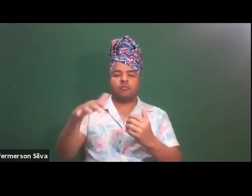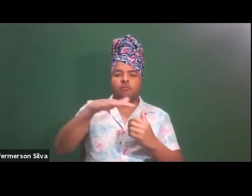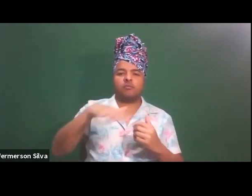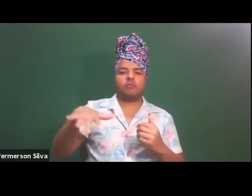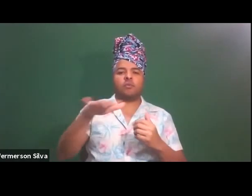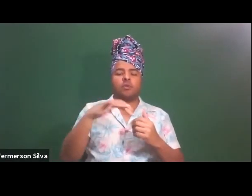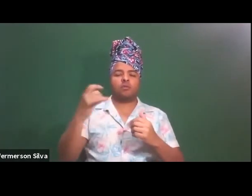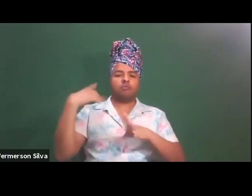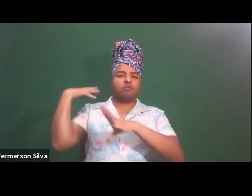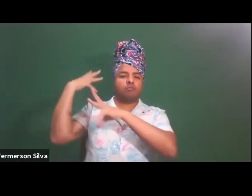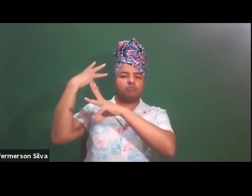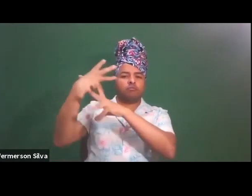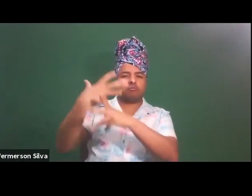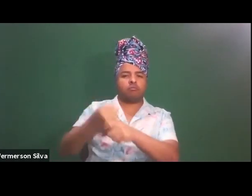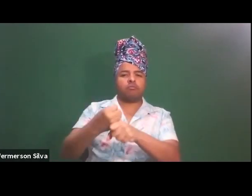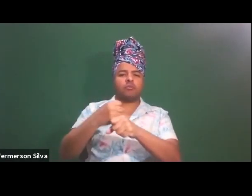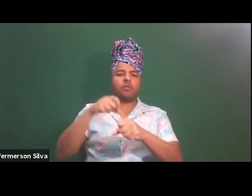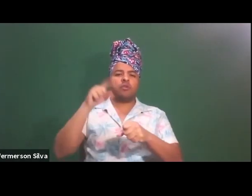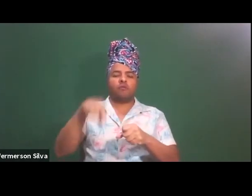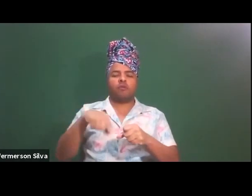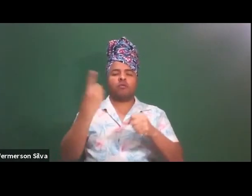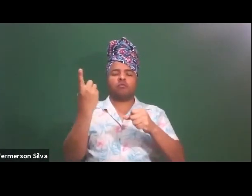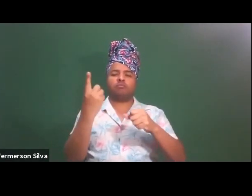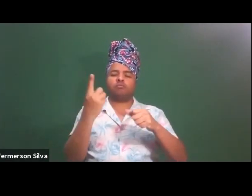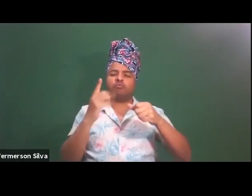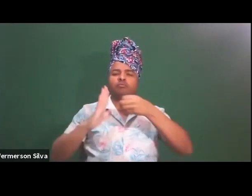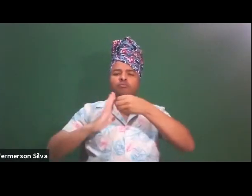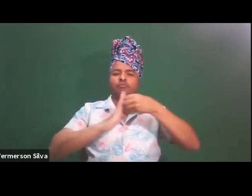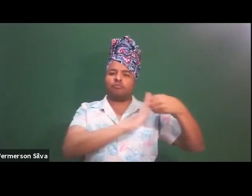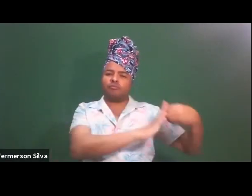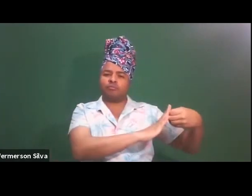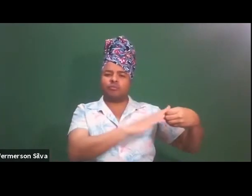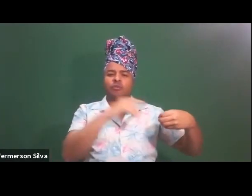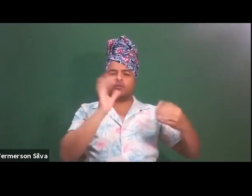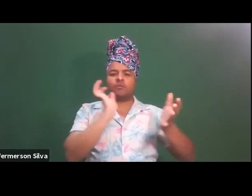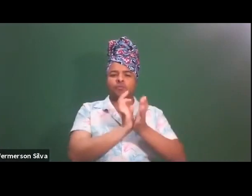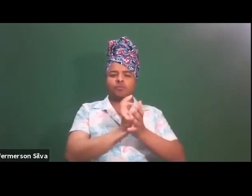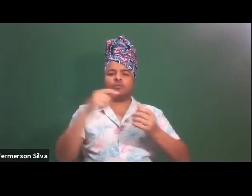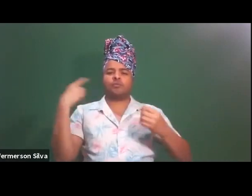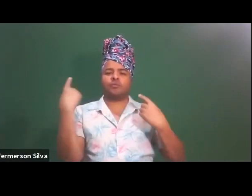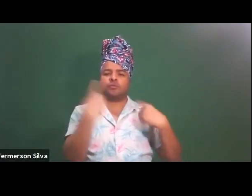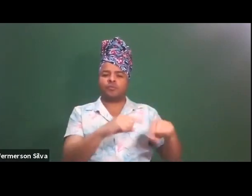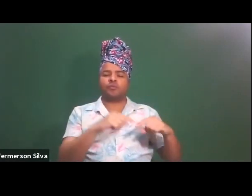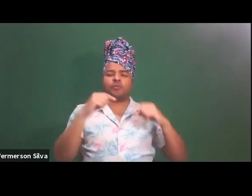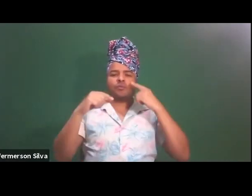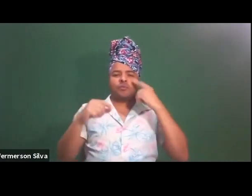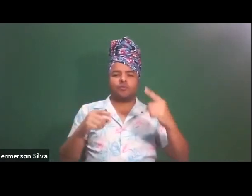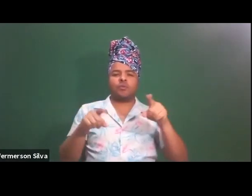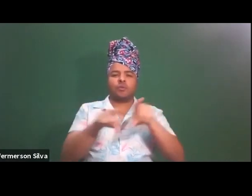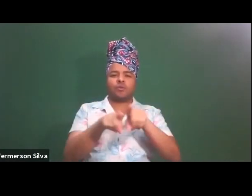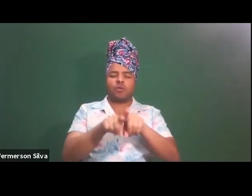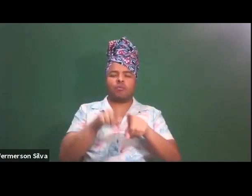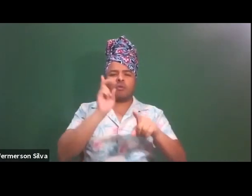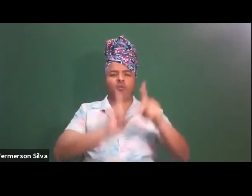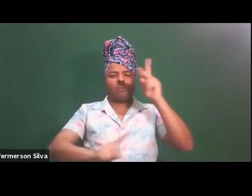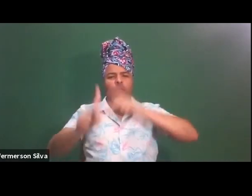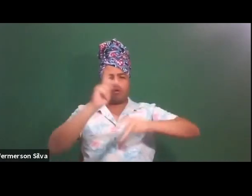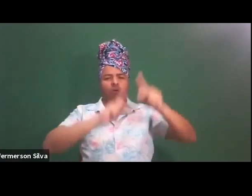historicamente sempre foram excluídos da sociedade e desconsiderados na sua condição de